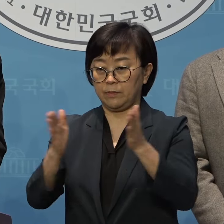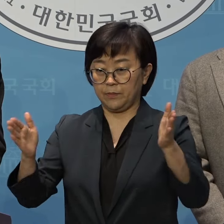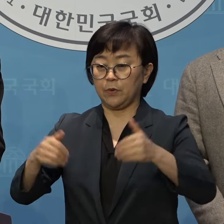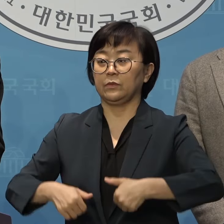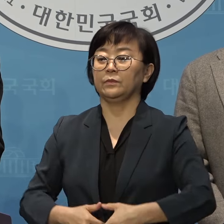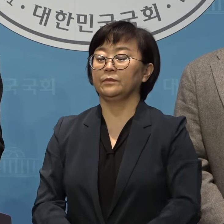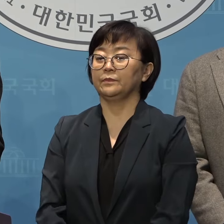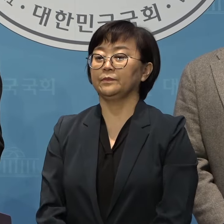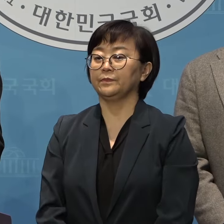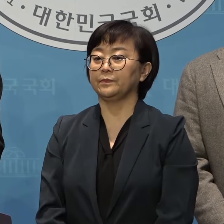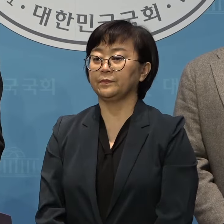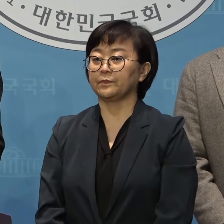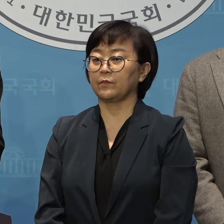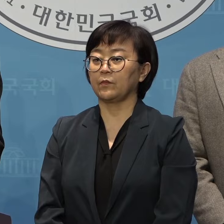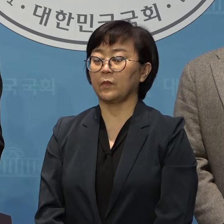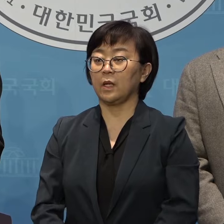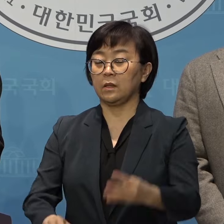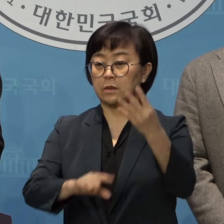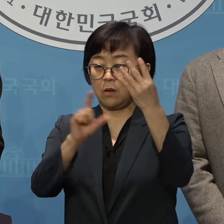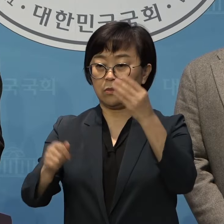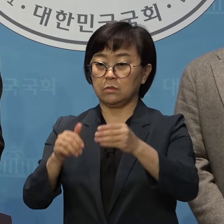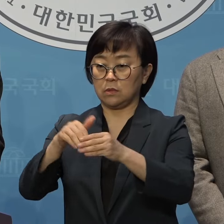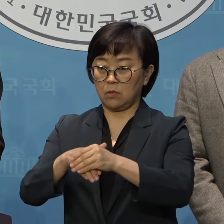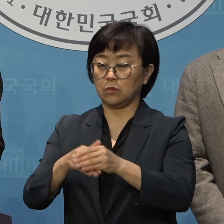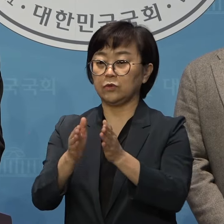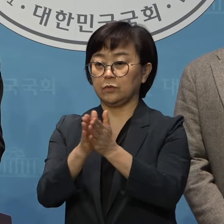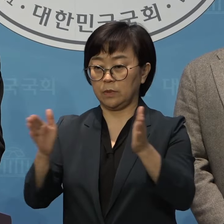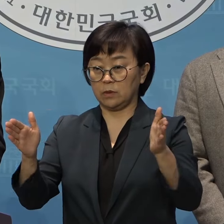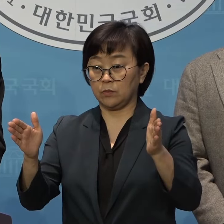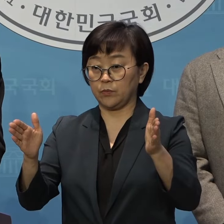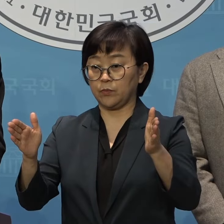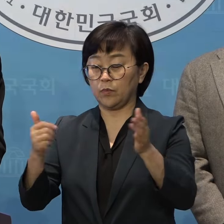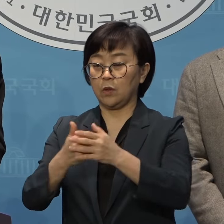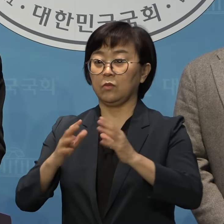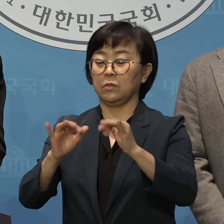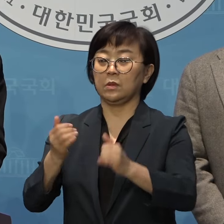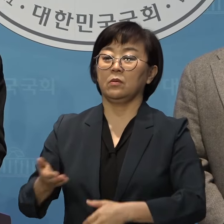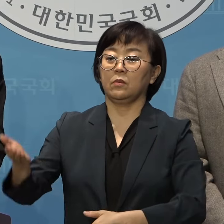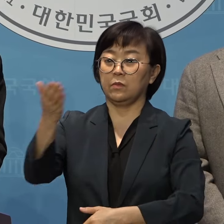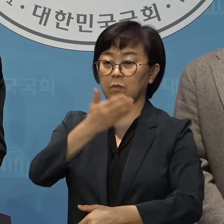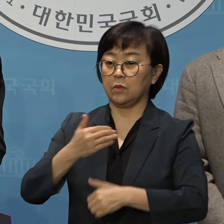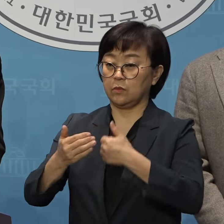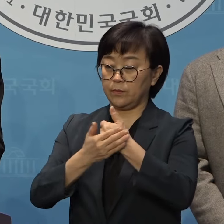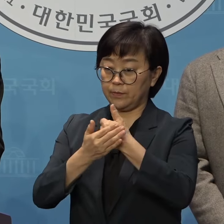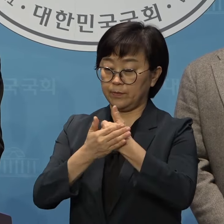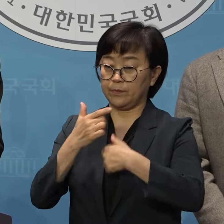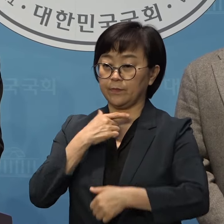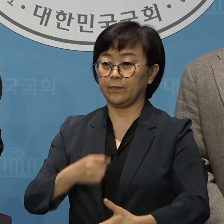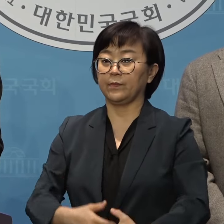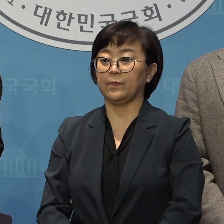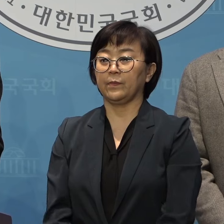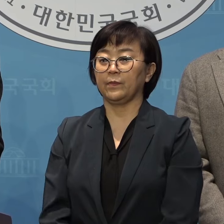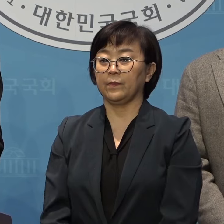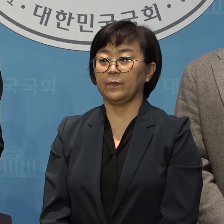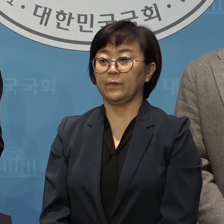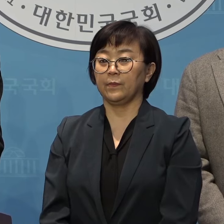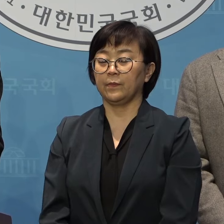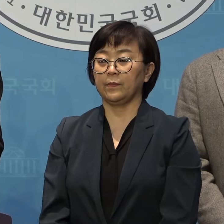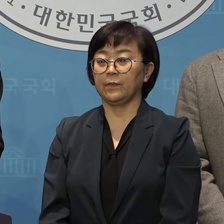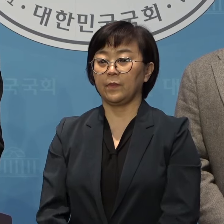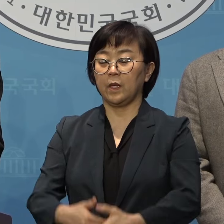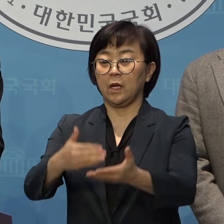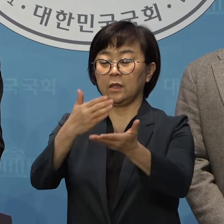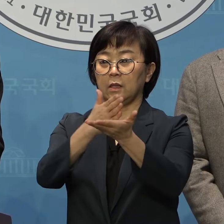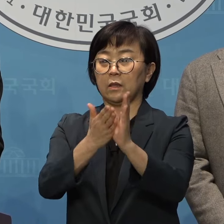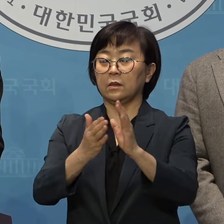시작해야 합니다. 4월 총선이 그 출발이 되도록 국민 여러분께서 도와주시기 바랍니다.